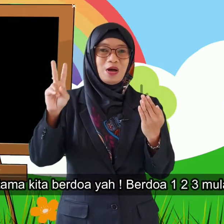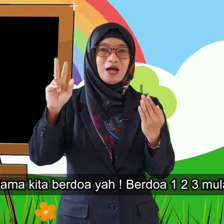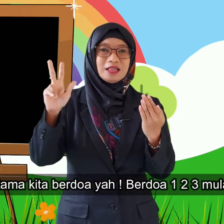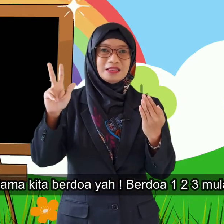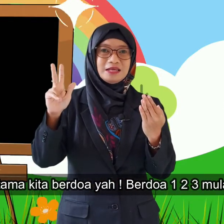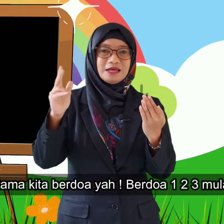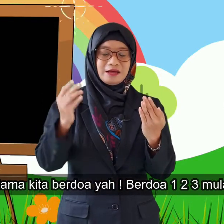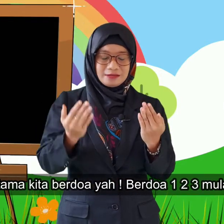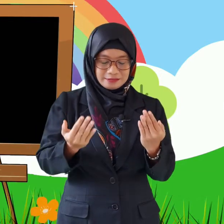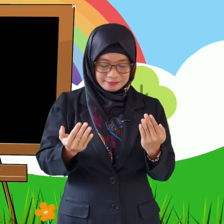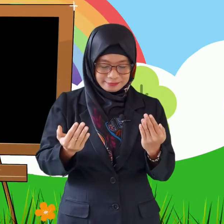1, 2, 3.